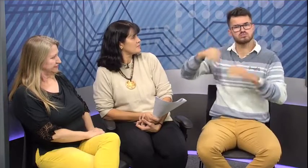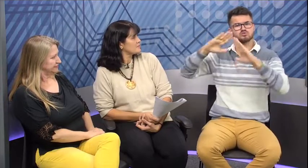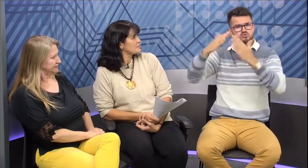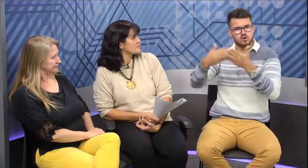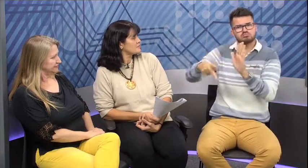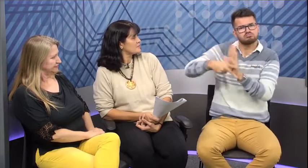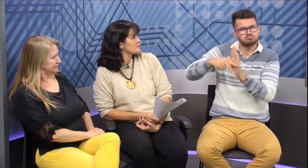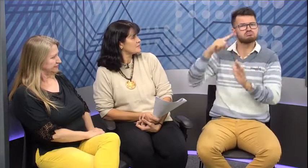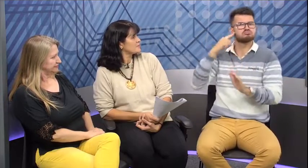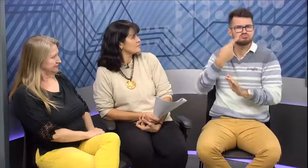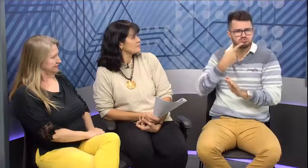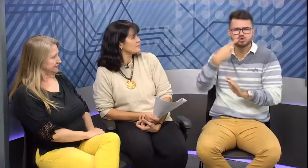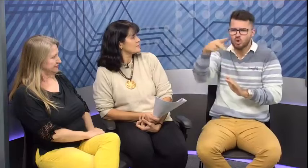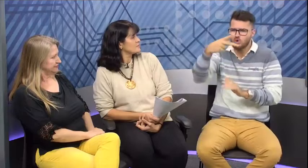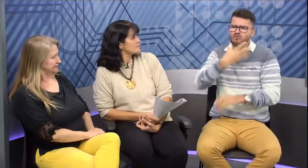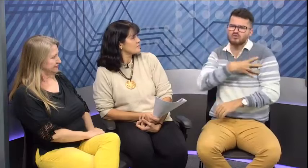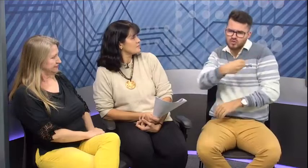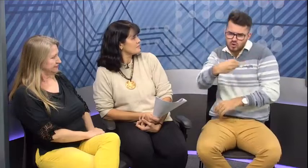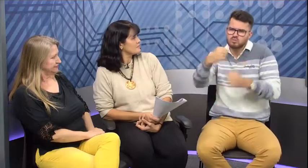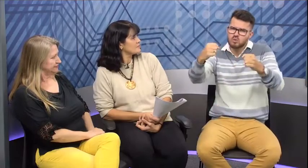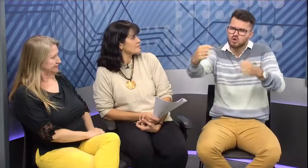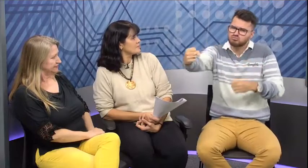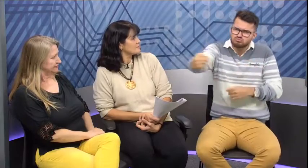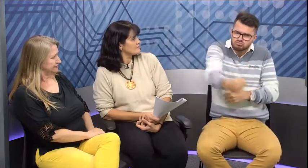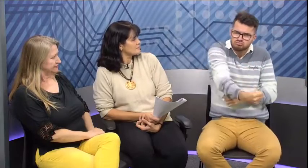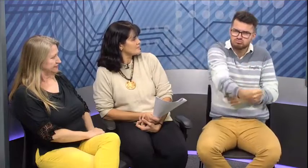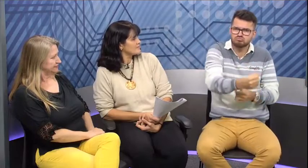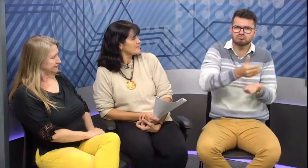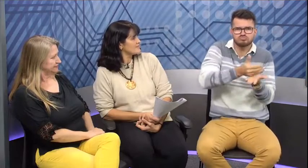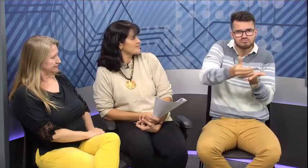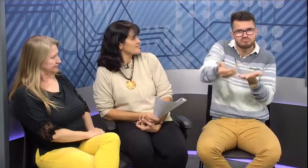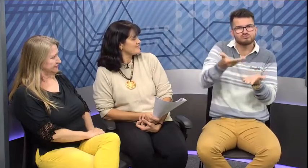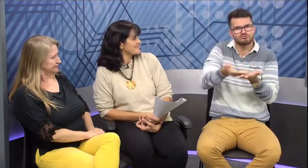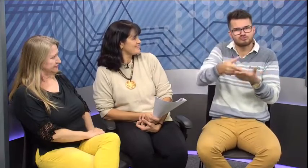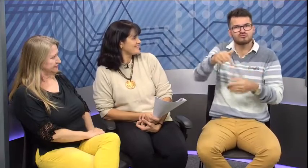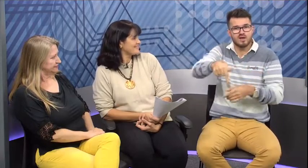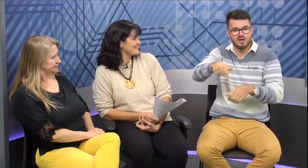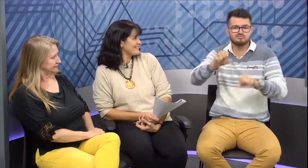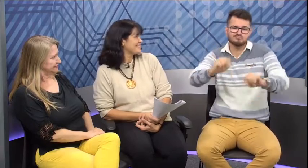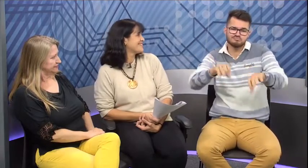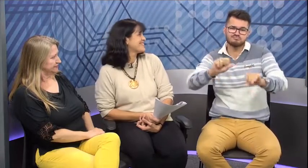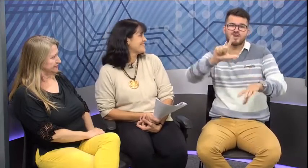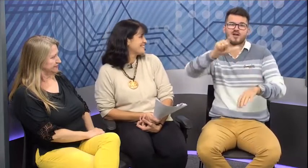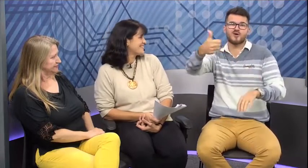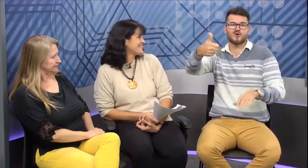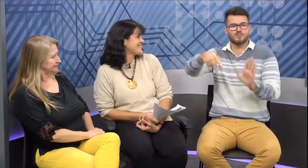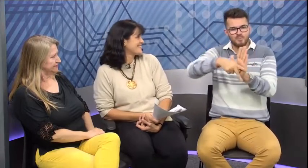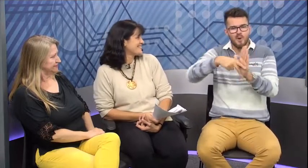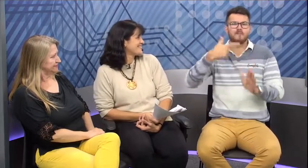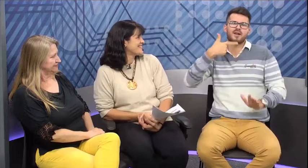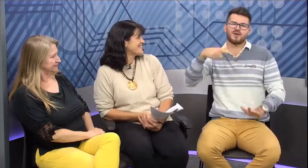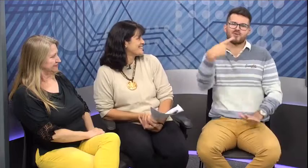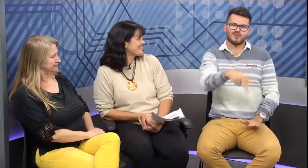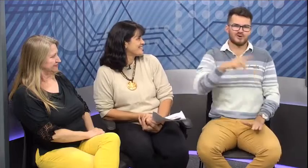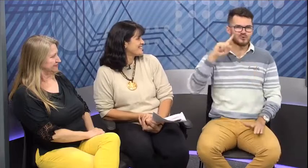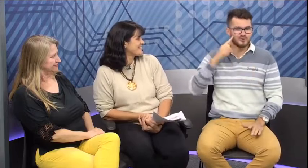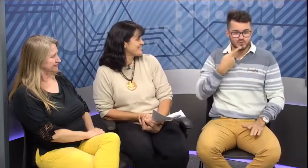quando ela explicou, olha, que é uma escola de surdos, o seu filho ele pode vir, frequentar, né, ele vai aprender a Libras como